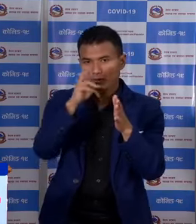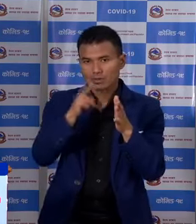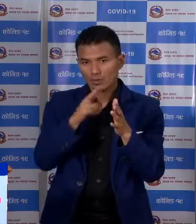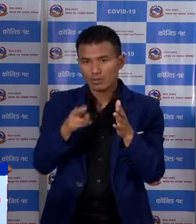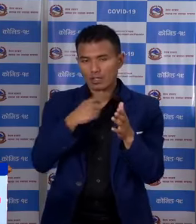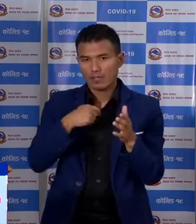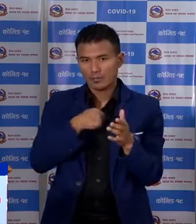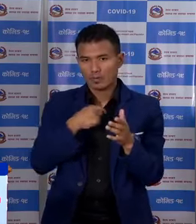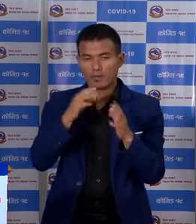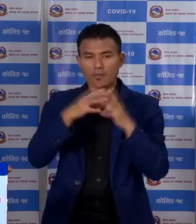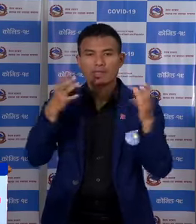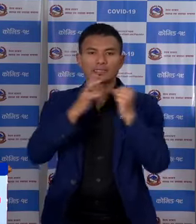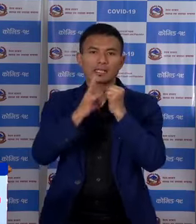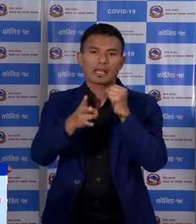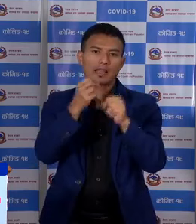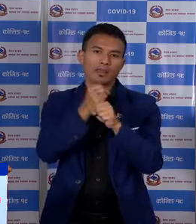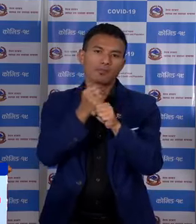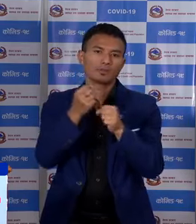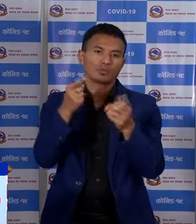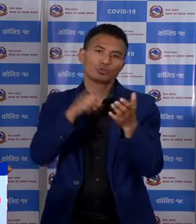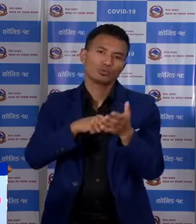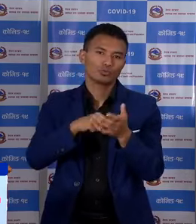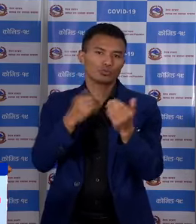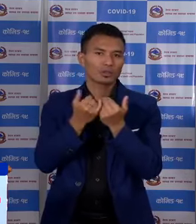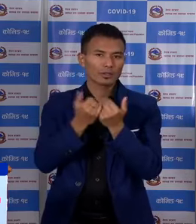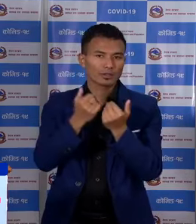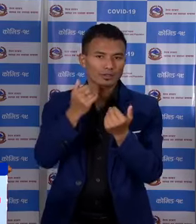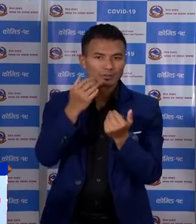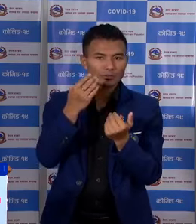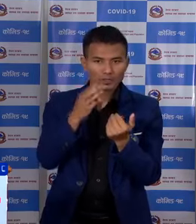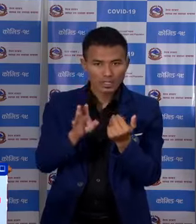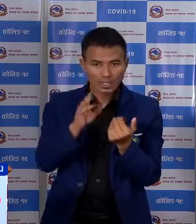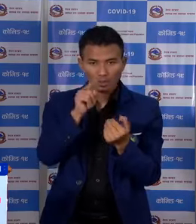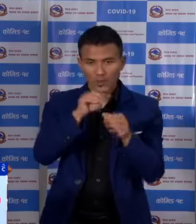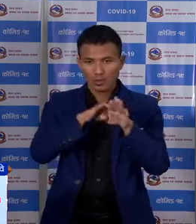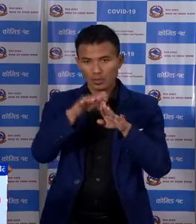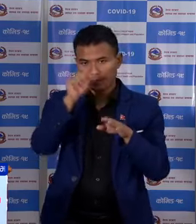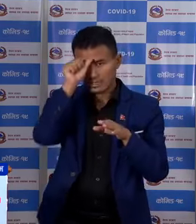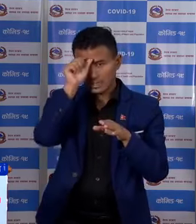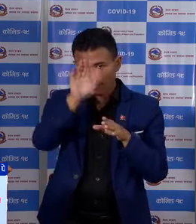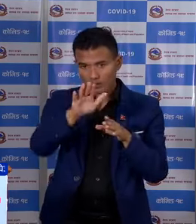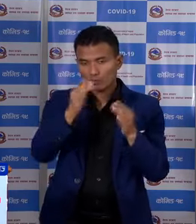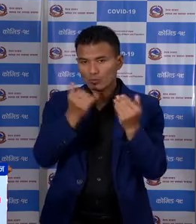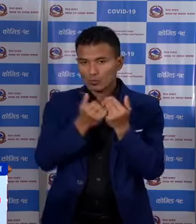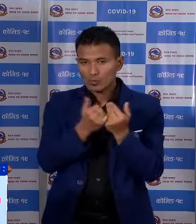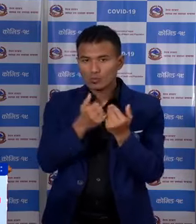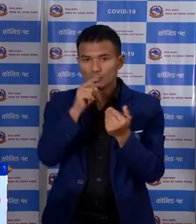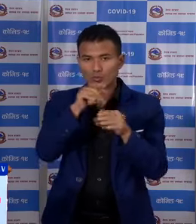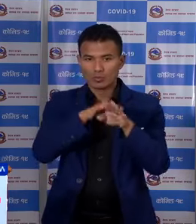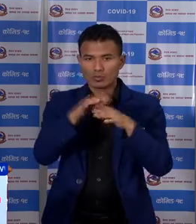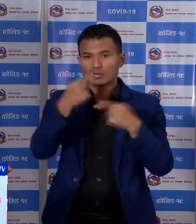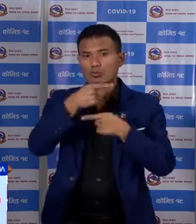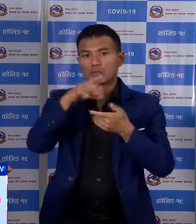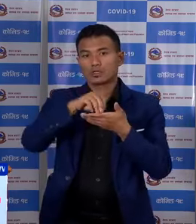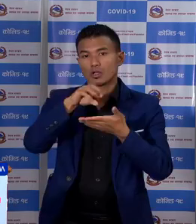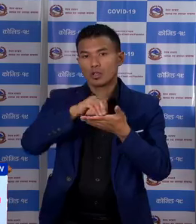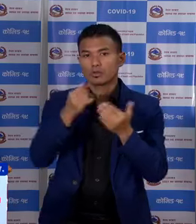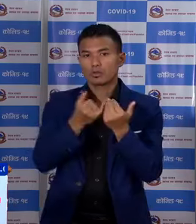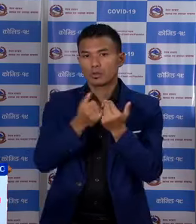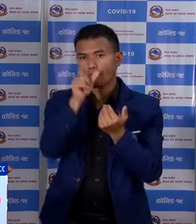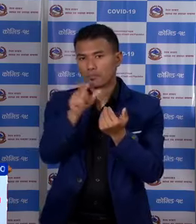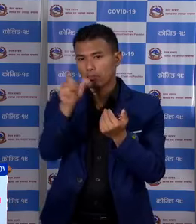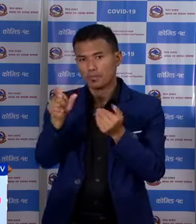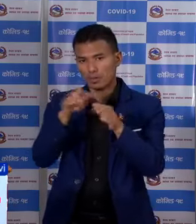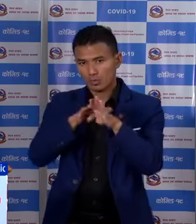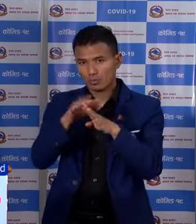आमरो महासाखाले काम शुरू गरी सक्षा। यहार लाएमा जानकारी गराओ, यहारू को नमुना संकलन गरियेका